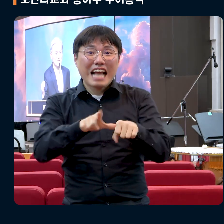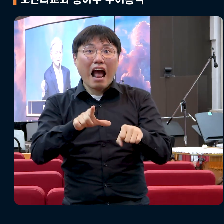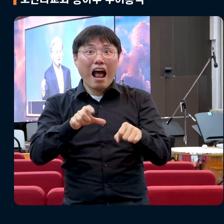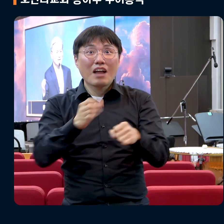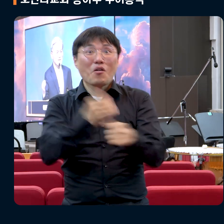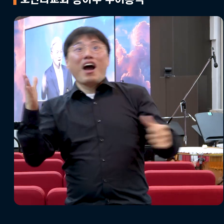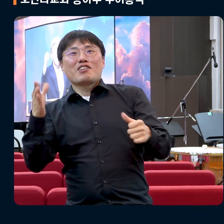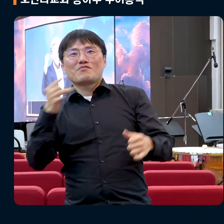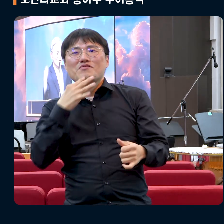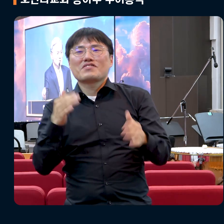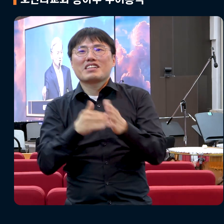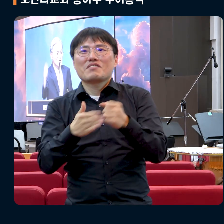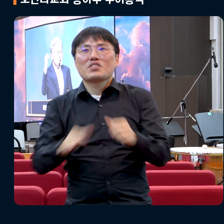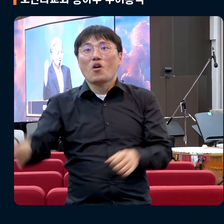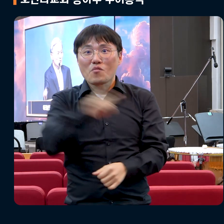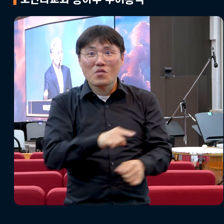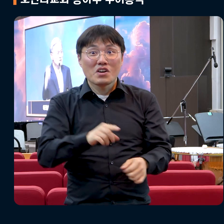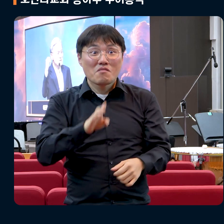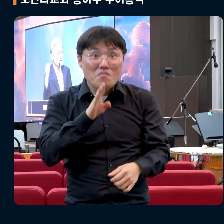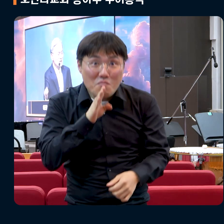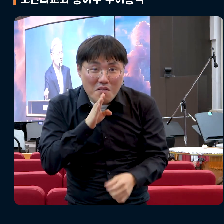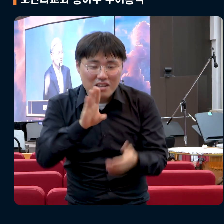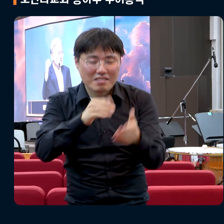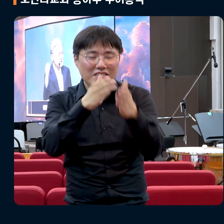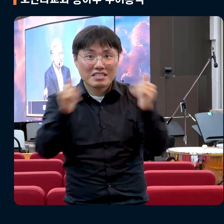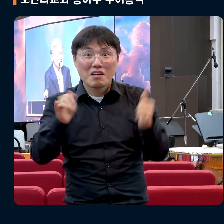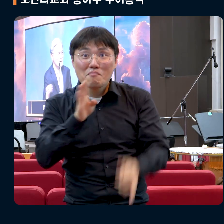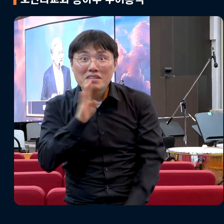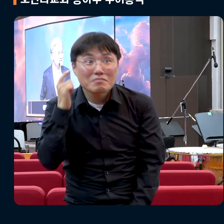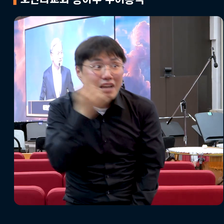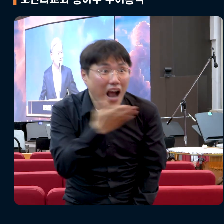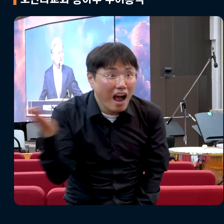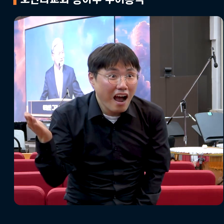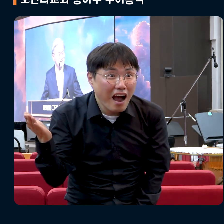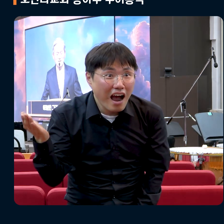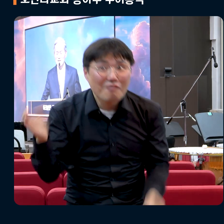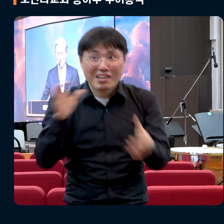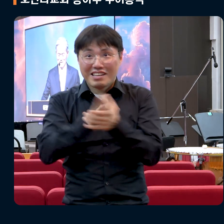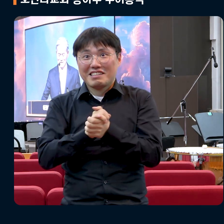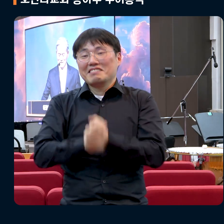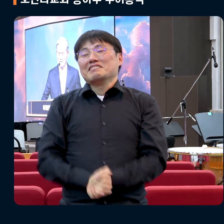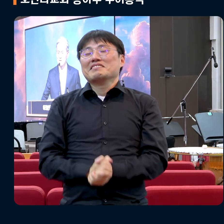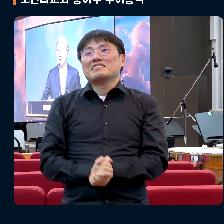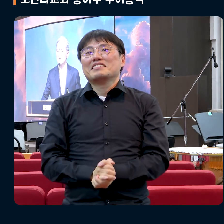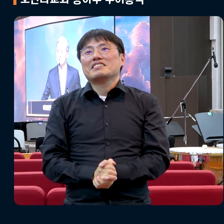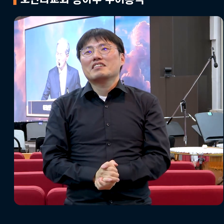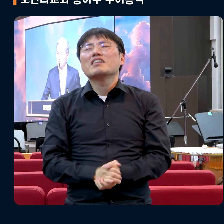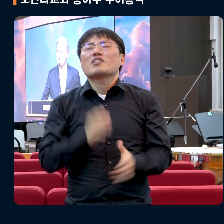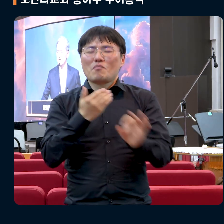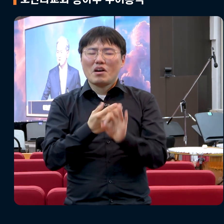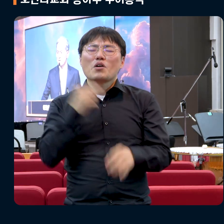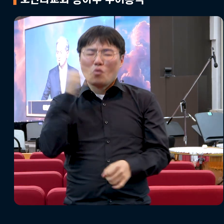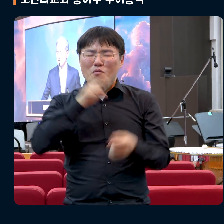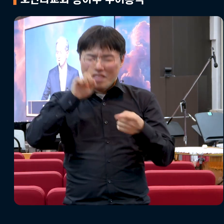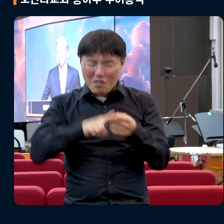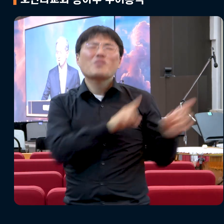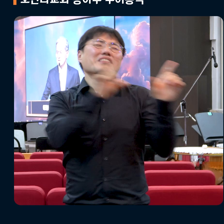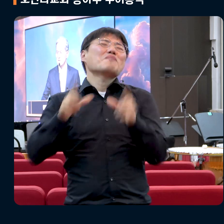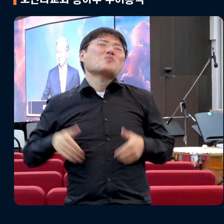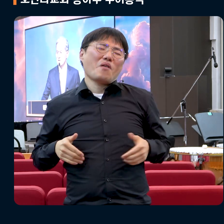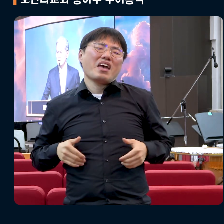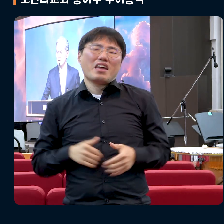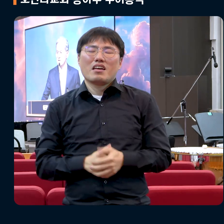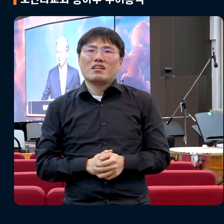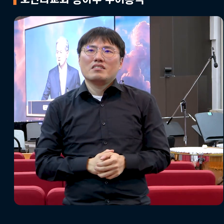대답할 타이밍을 놓친 거예요. 자, 여러분은 그리스도인이십니까? 그렇다면 소금으로 사셔야